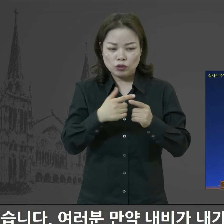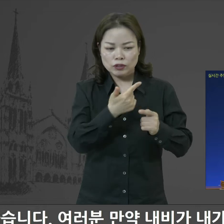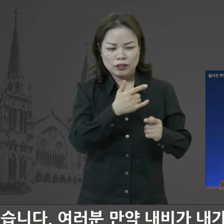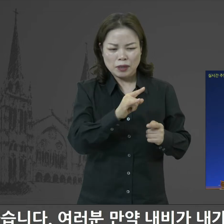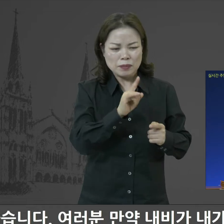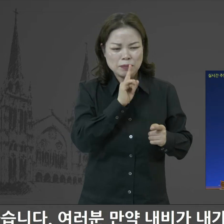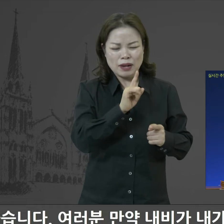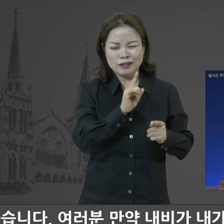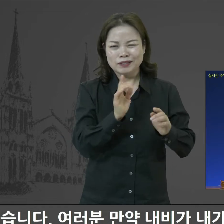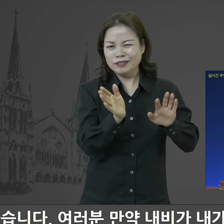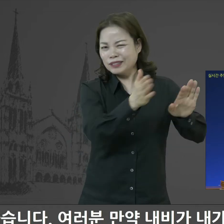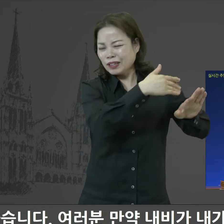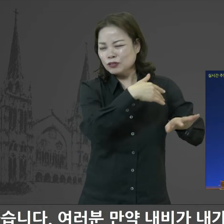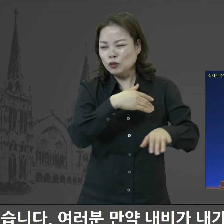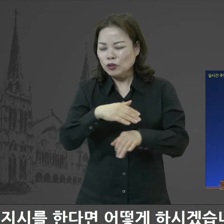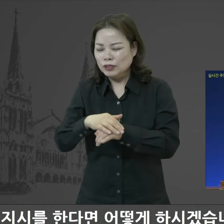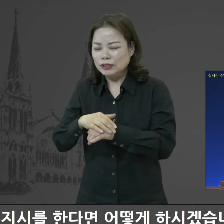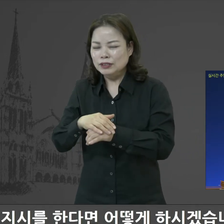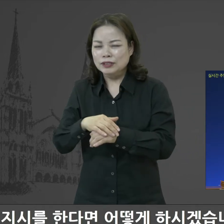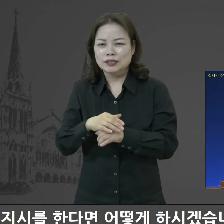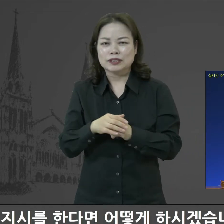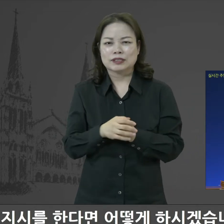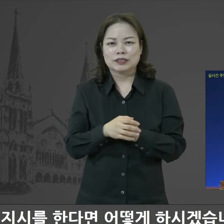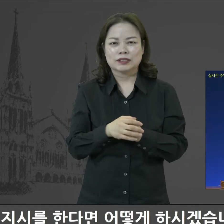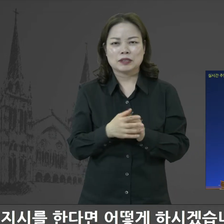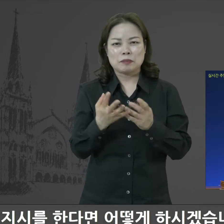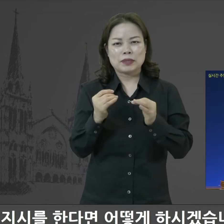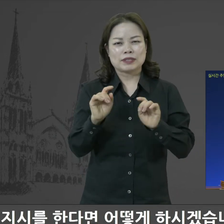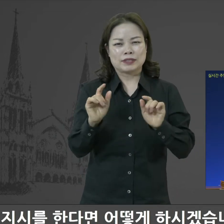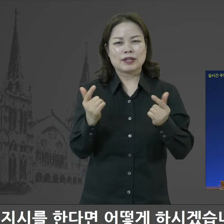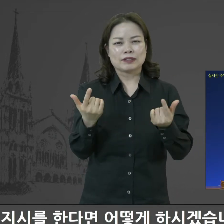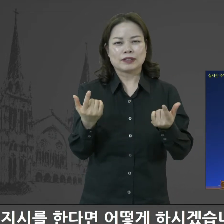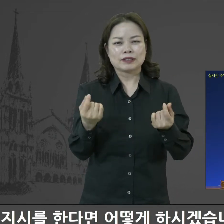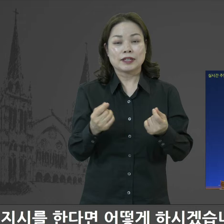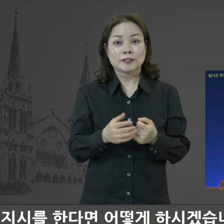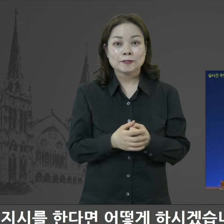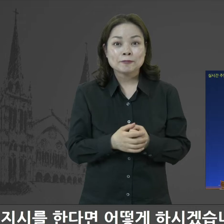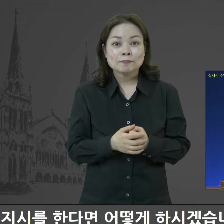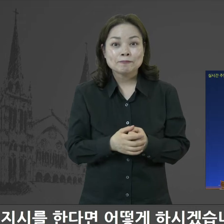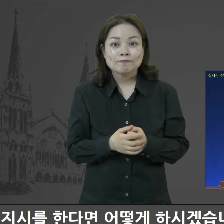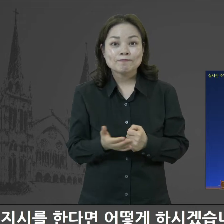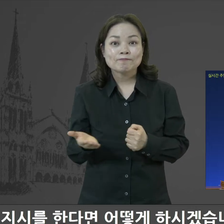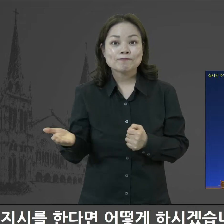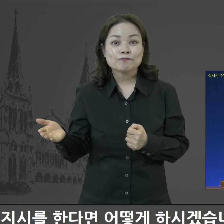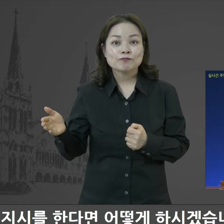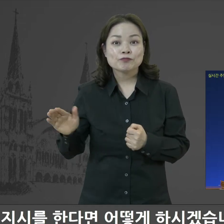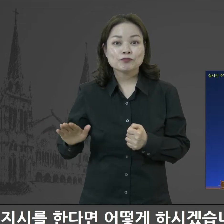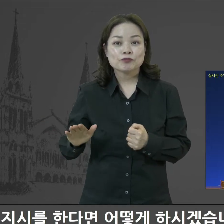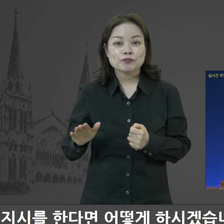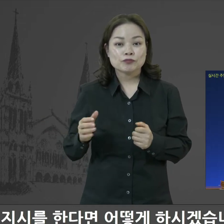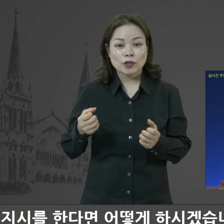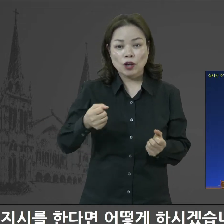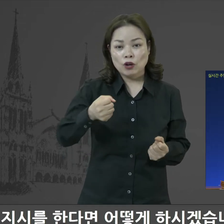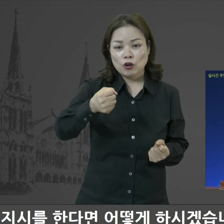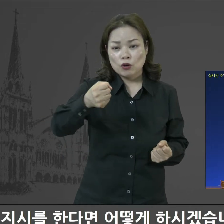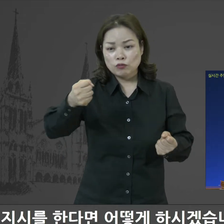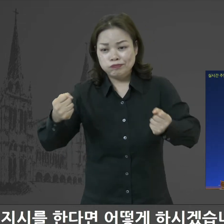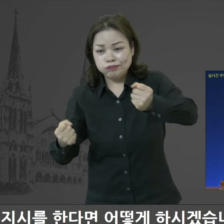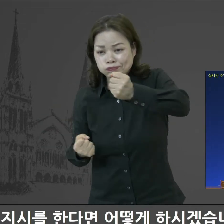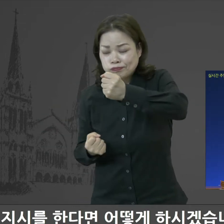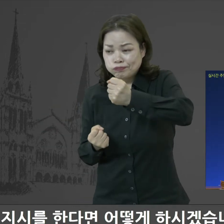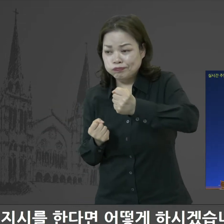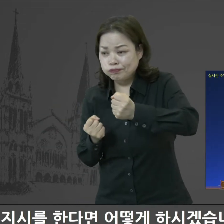내비게이션 말만 듣고 좌회전 하시는 분들이 그렇게 많지는 않을 겁니다. 근데 우회전을 딱 했는데 여러분,